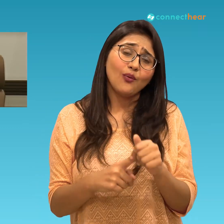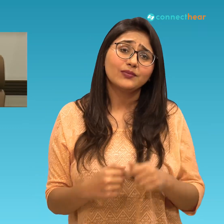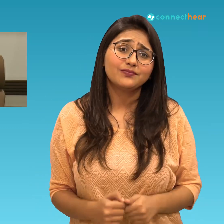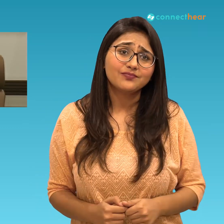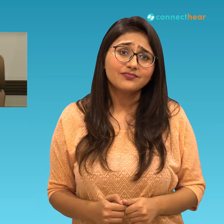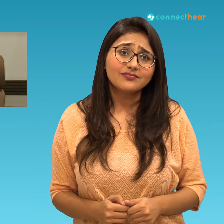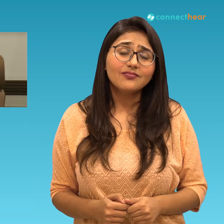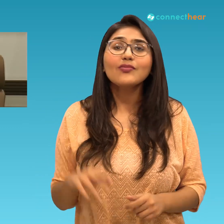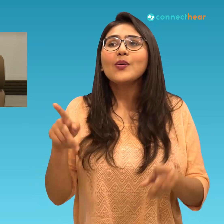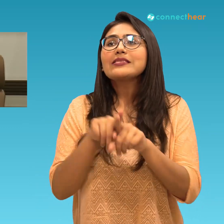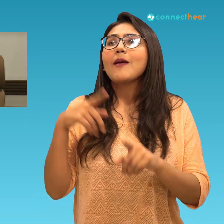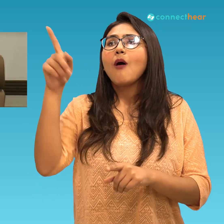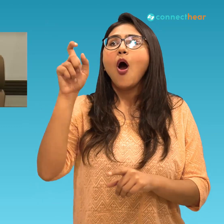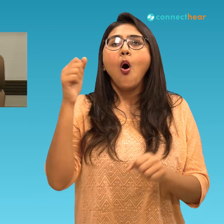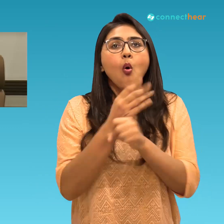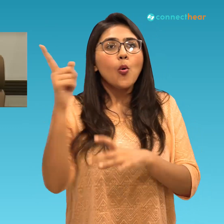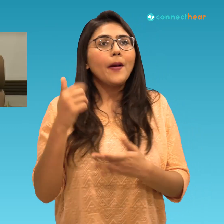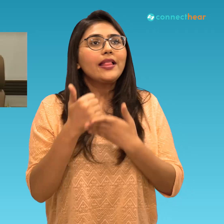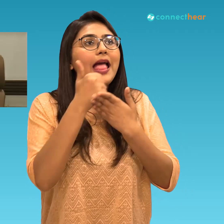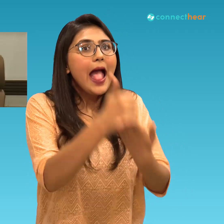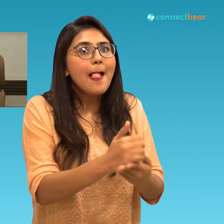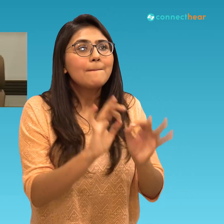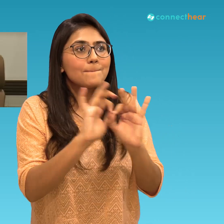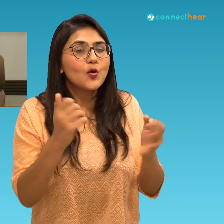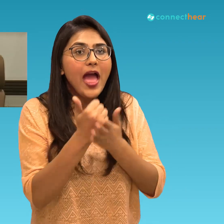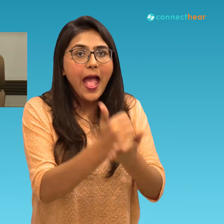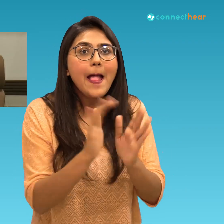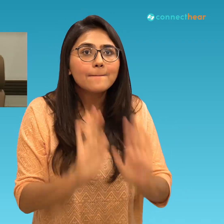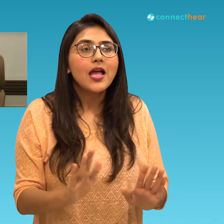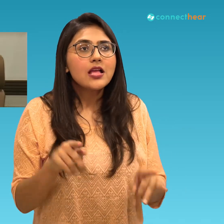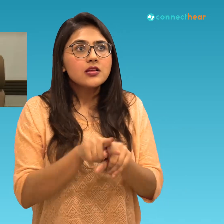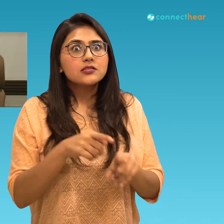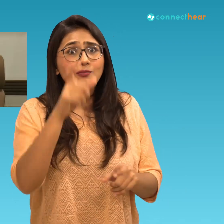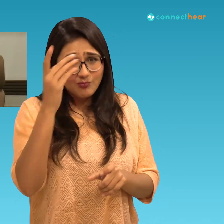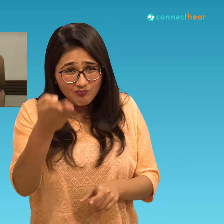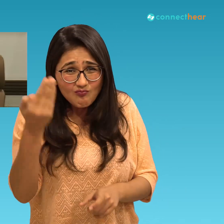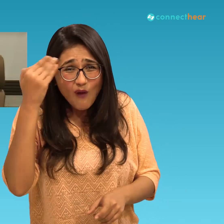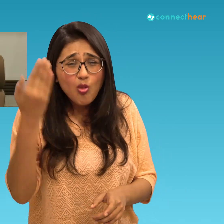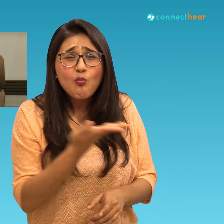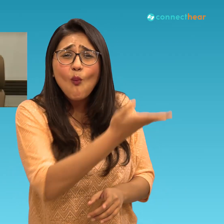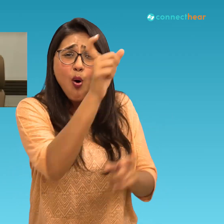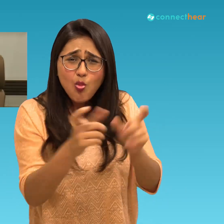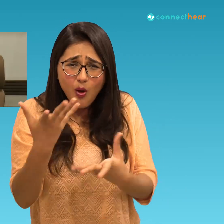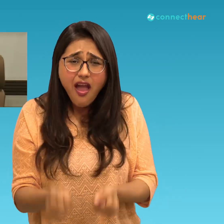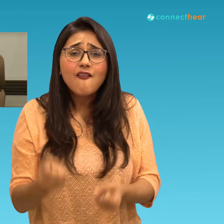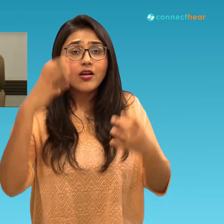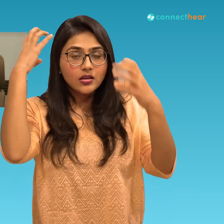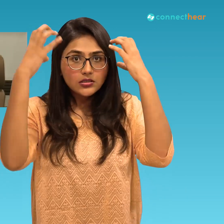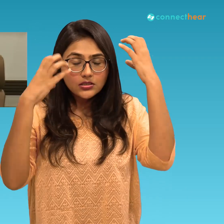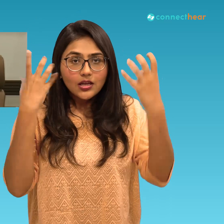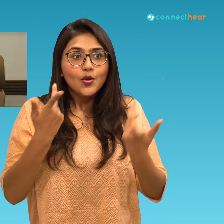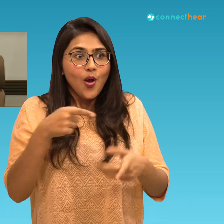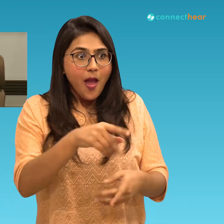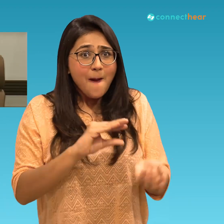डूम्सडे सिनेरियो दे रहे होते हैं तो लोगों में बहुत ज़्यादा लोग डिप्रेशन के भी शिकार हो रहे होते हैं। ये एक बीमारी है, वबा